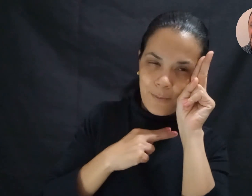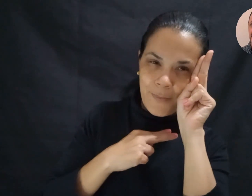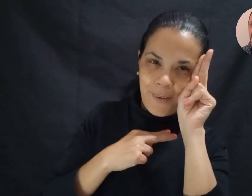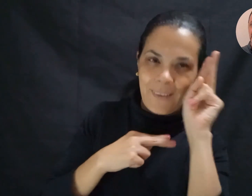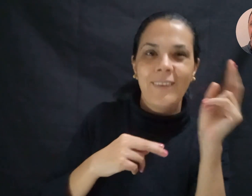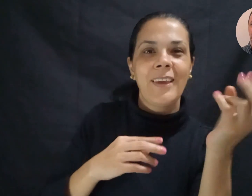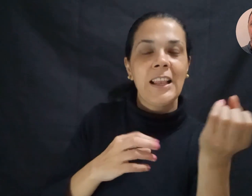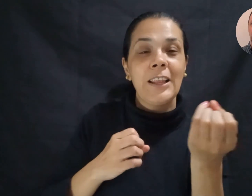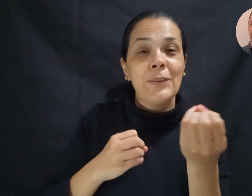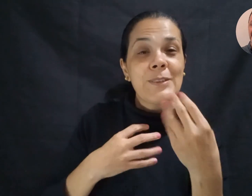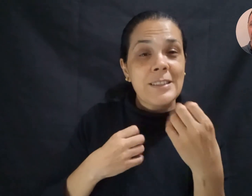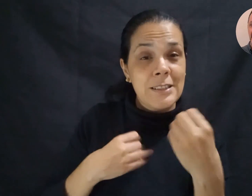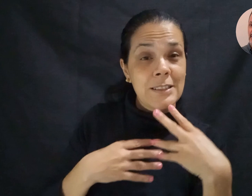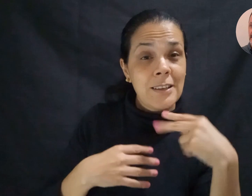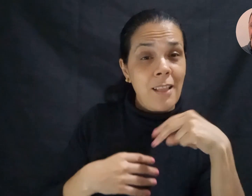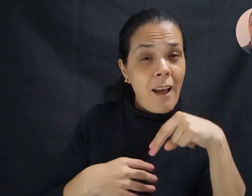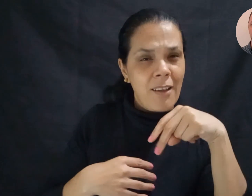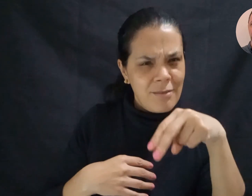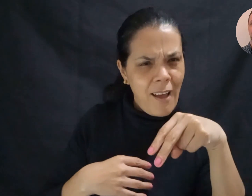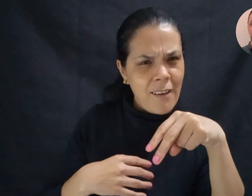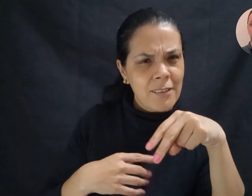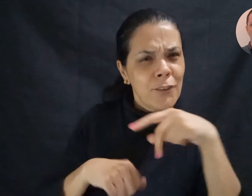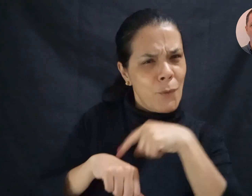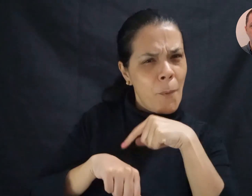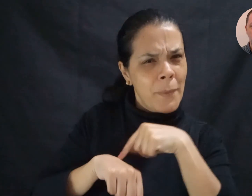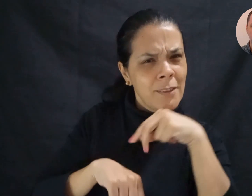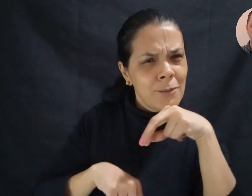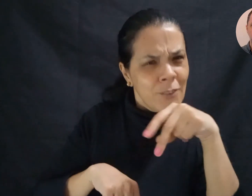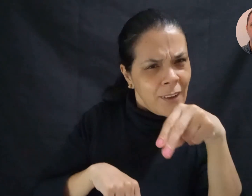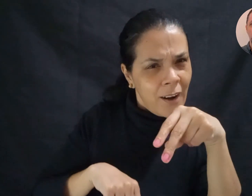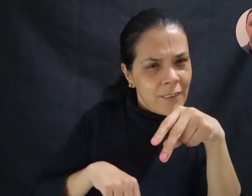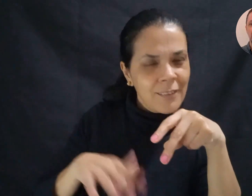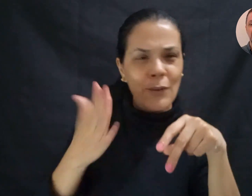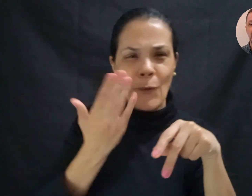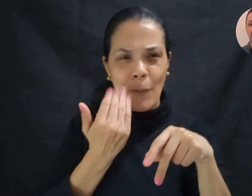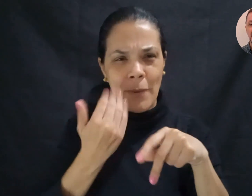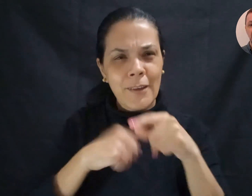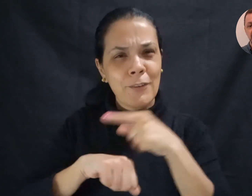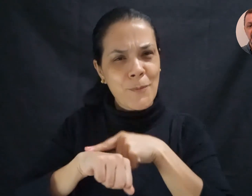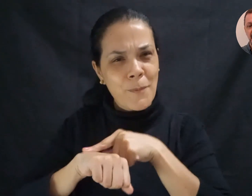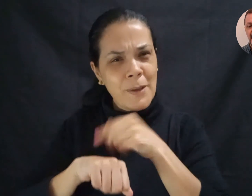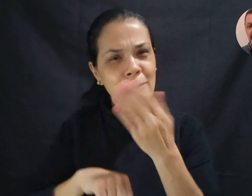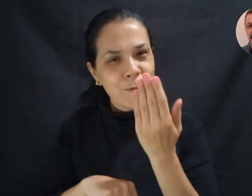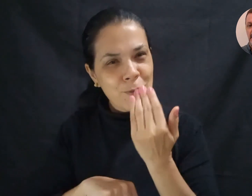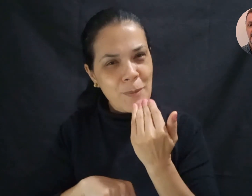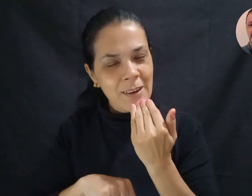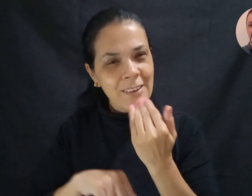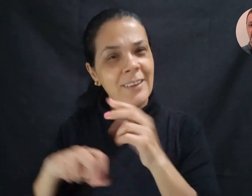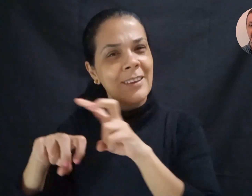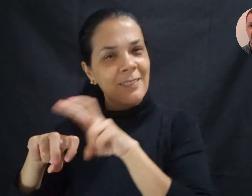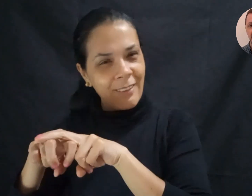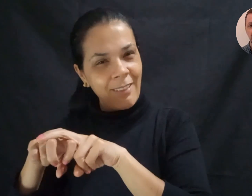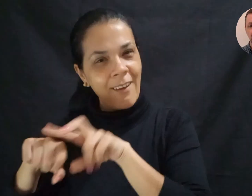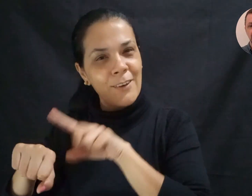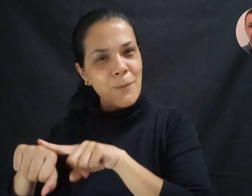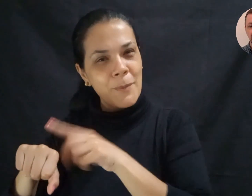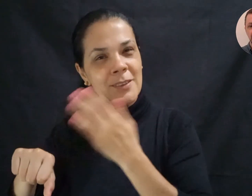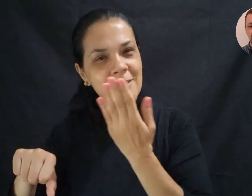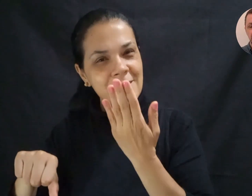nos ensina a andar quando estamos andando, a comer quando estamos comendo e a sentar quando estamos